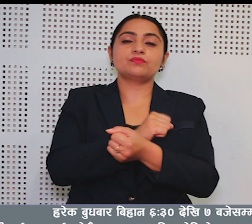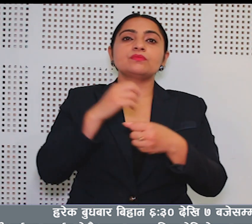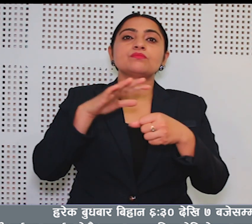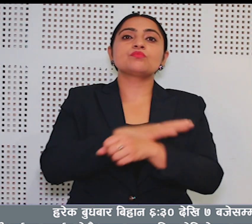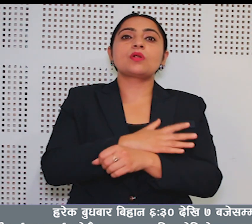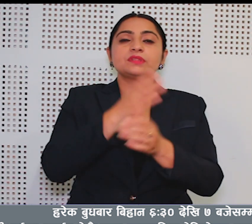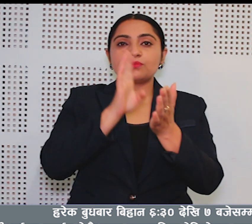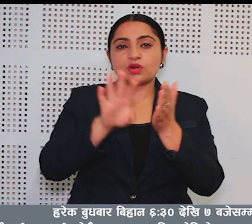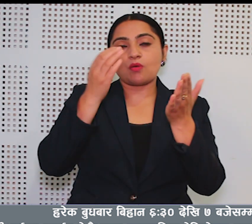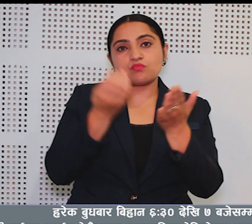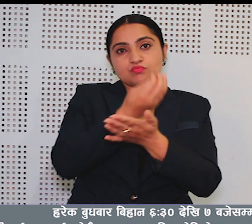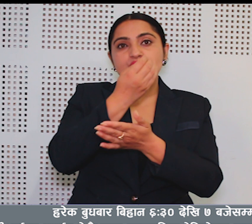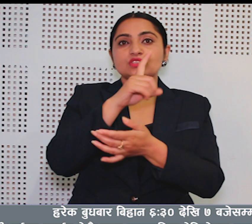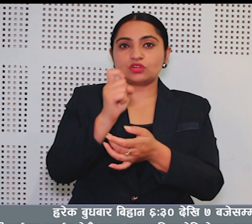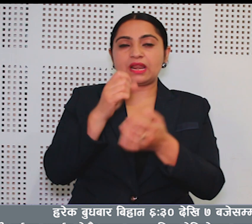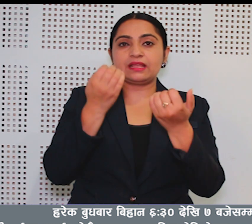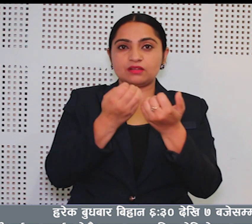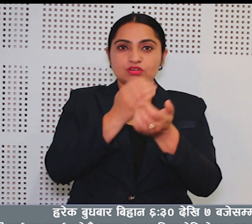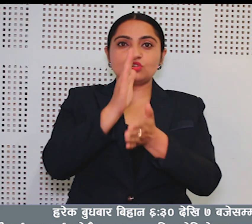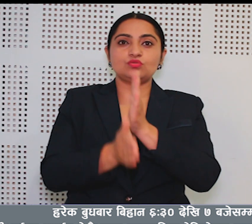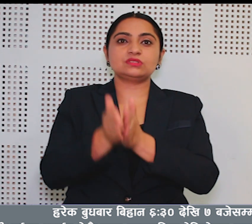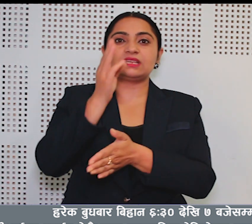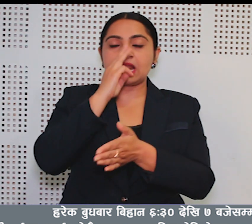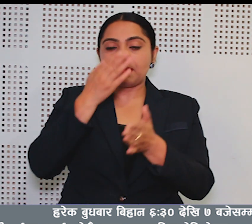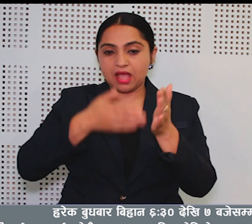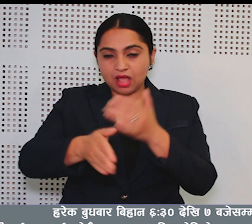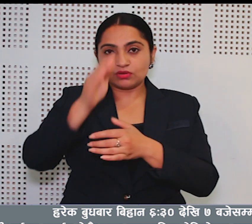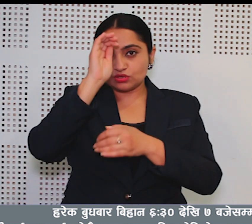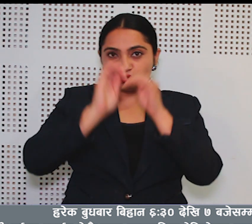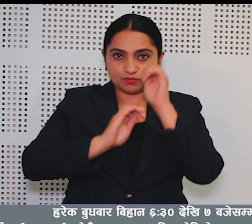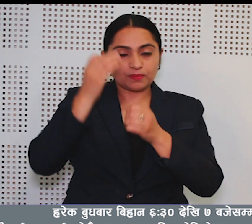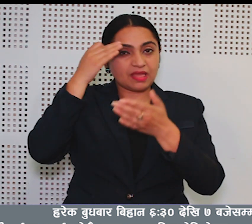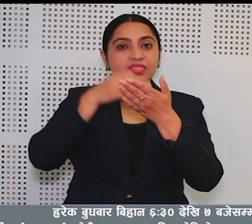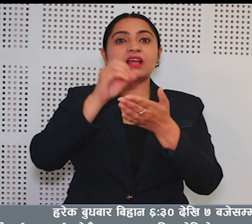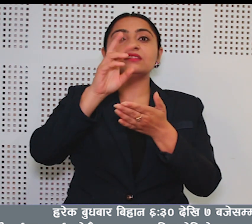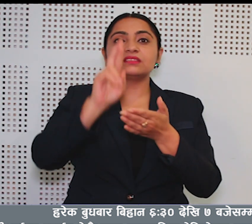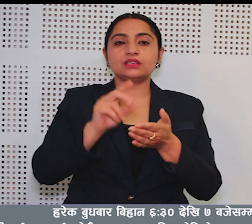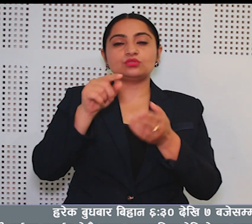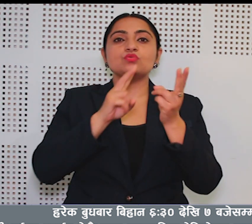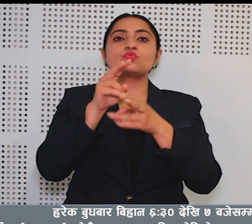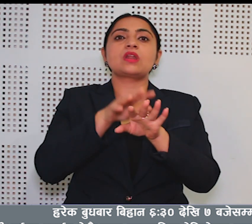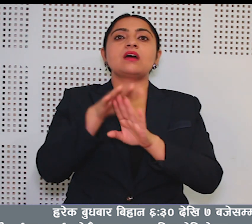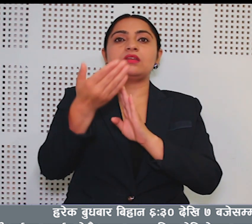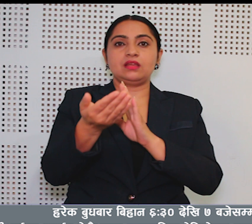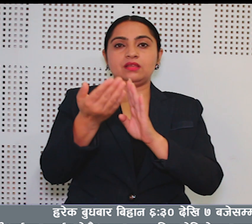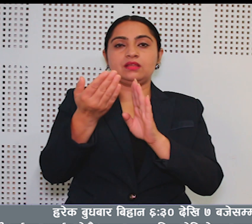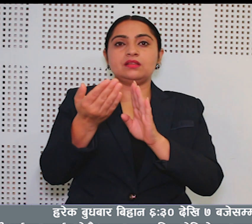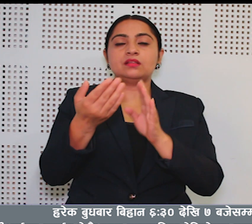रहनबाट बचाउनको लागि गर्नुपर्ने योजनामा आउने सम्भावनालाई मध्यनजर गर्दै यी कुराहरूलाई चाहिँ हामीले अब न्यूनीकरण